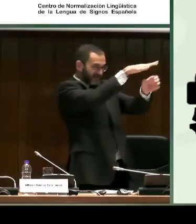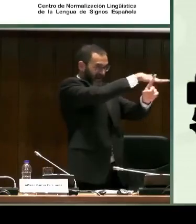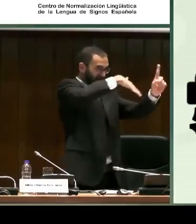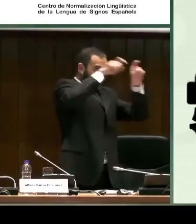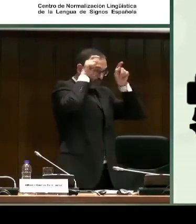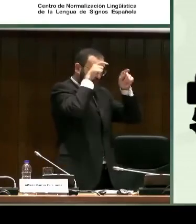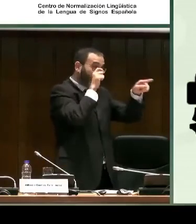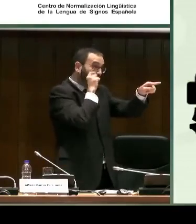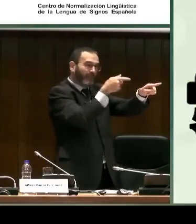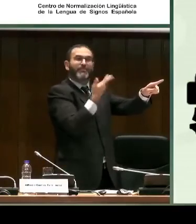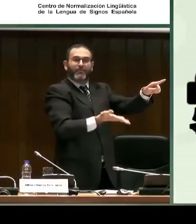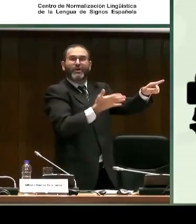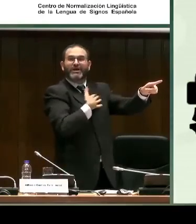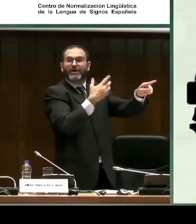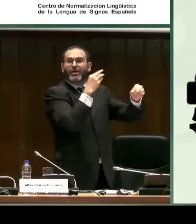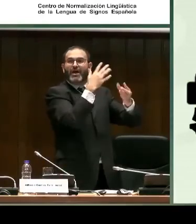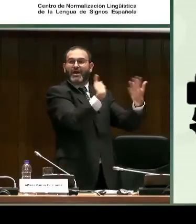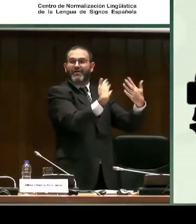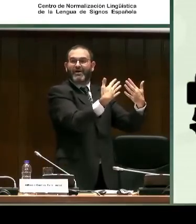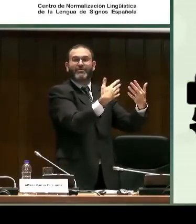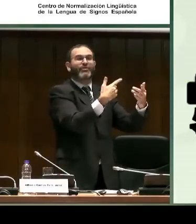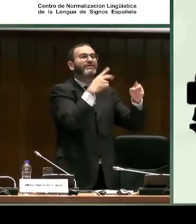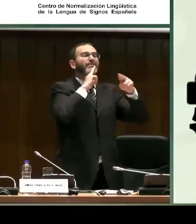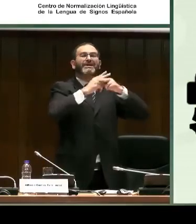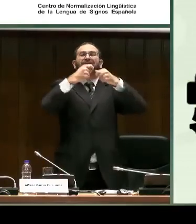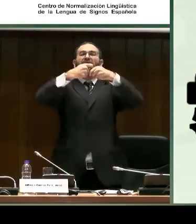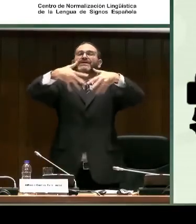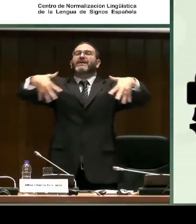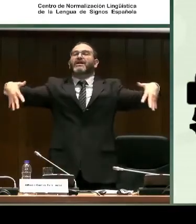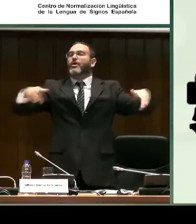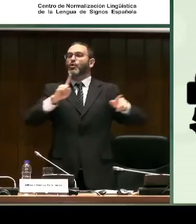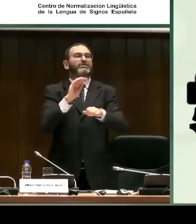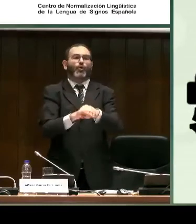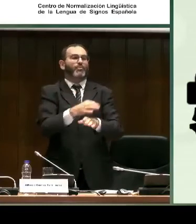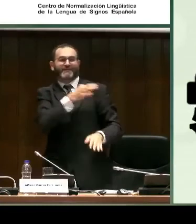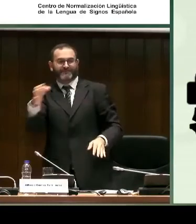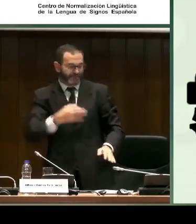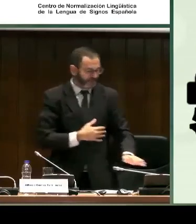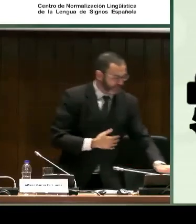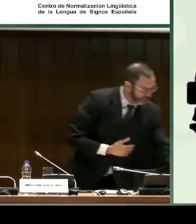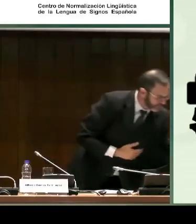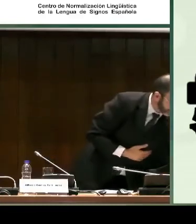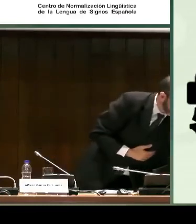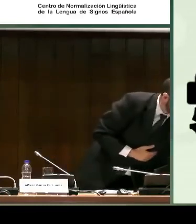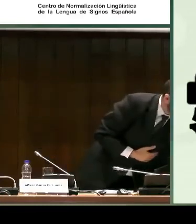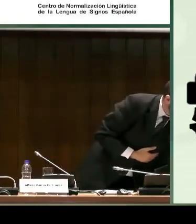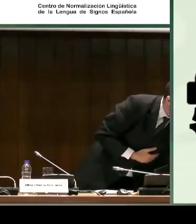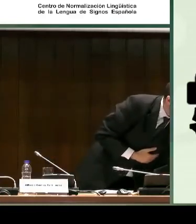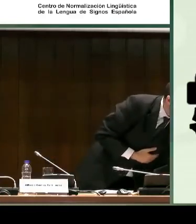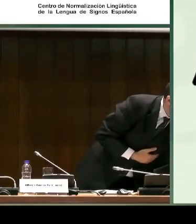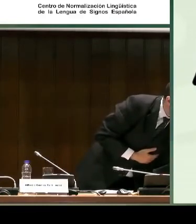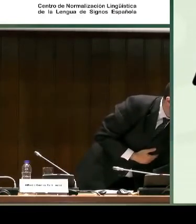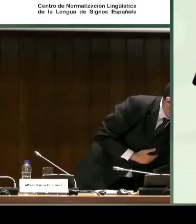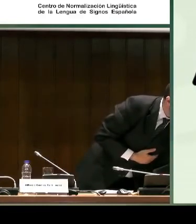Y cuando realmente no compete a su ámbito, sino que nosotros queremos acceder a turismo, que también es un ámbito importante para